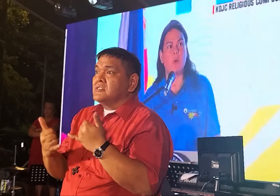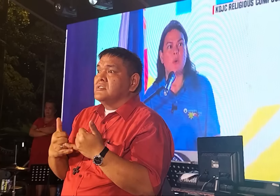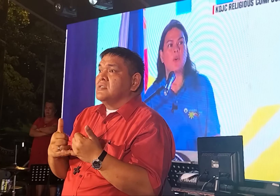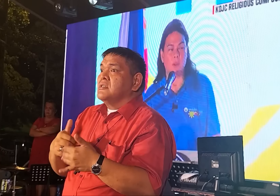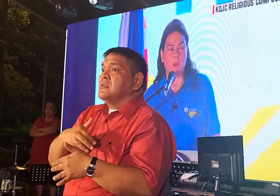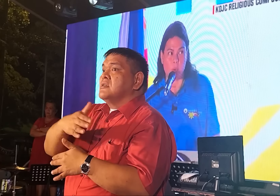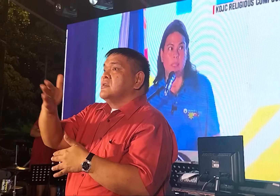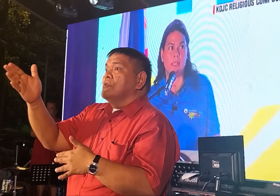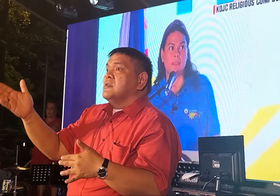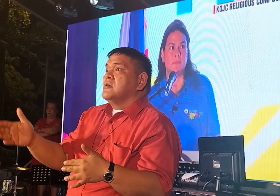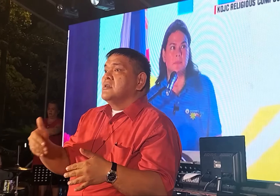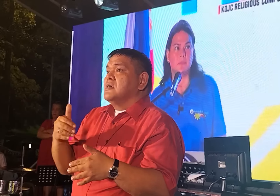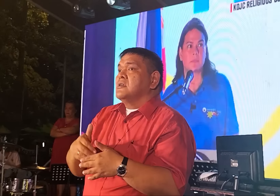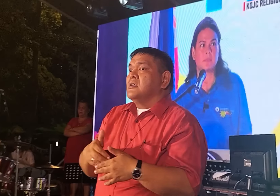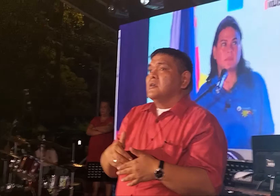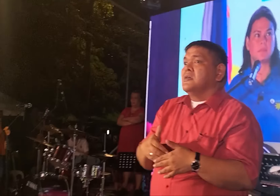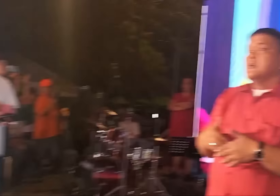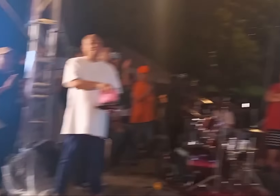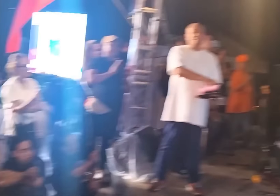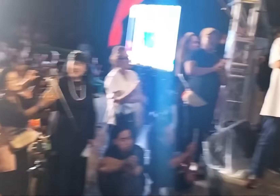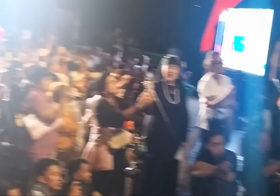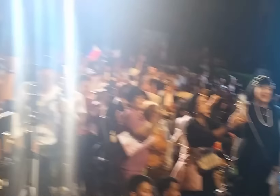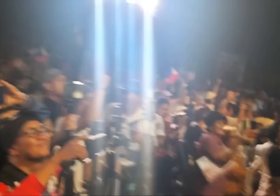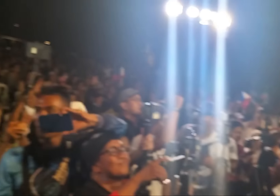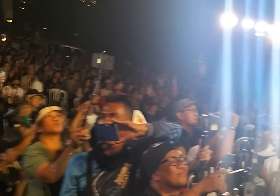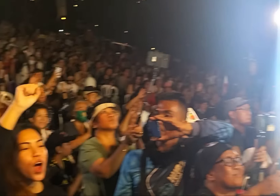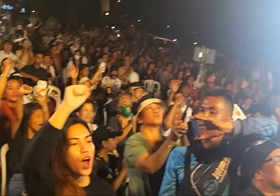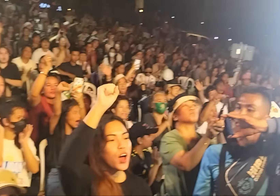sa inyong kalugutan.